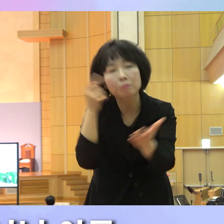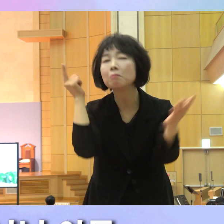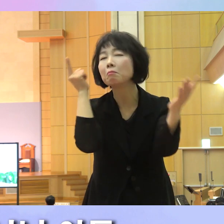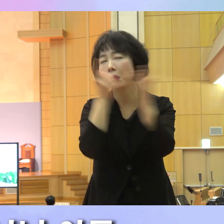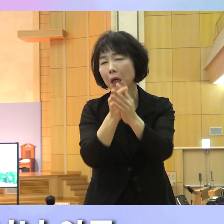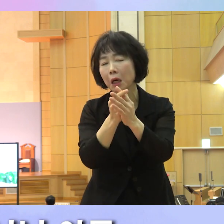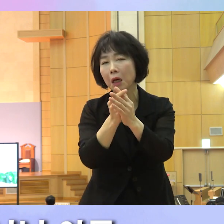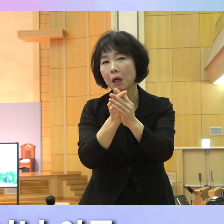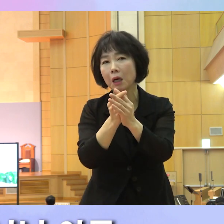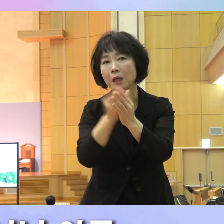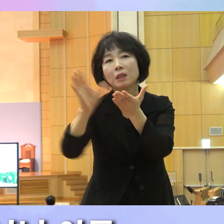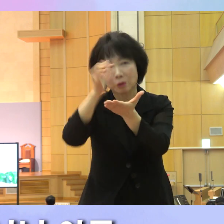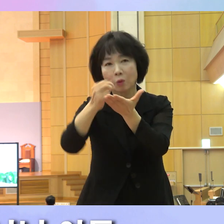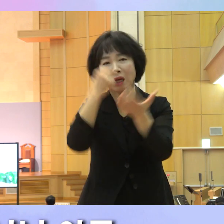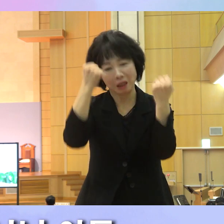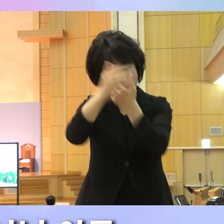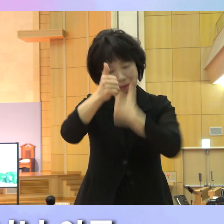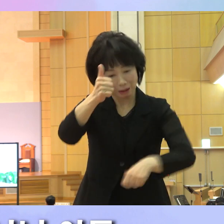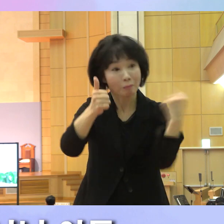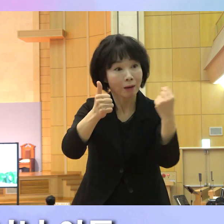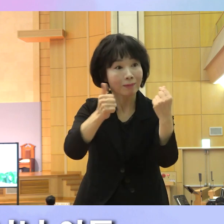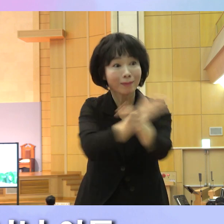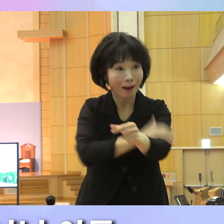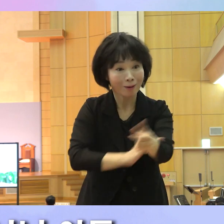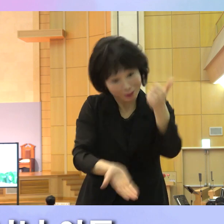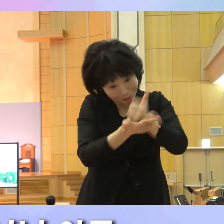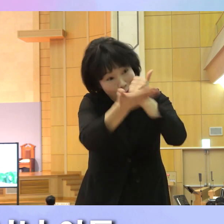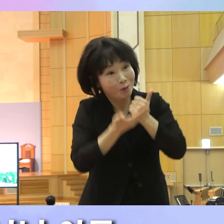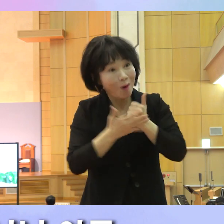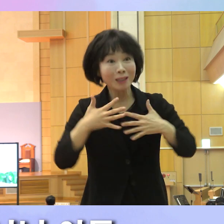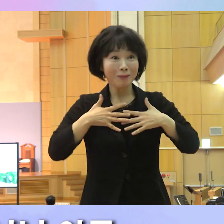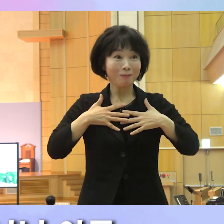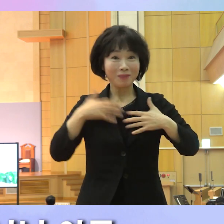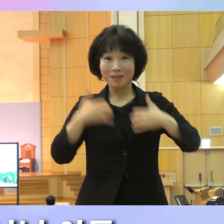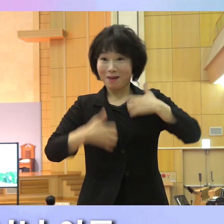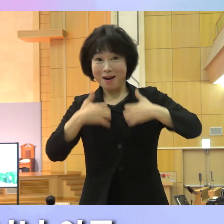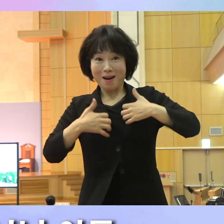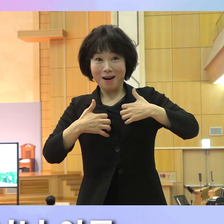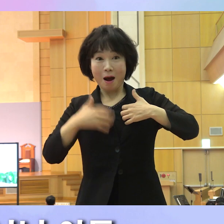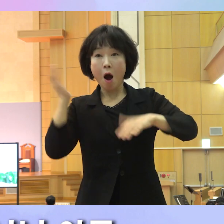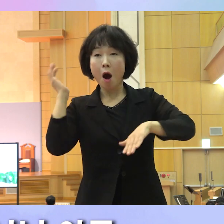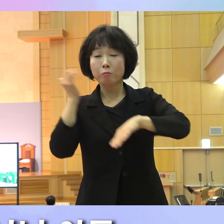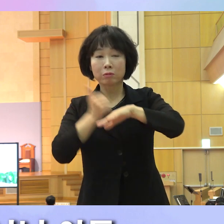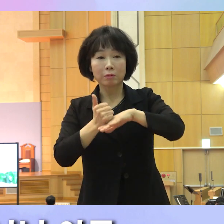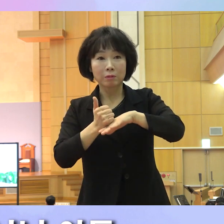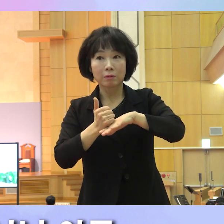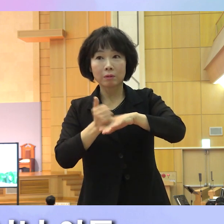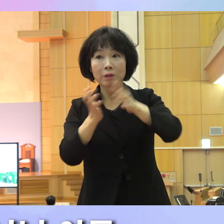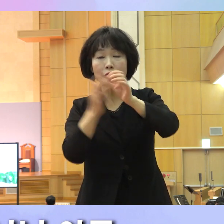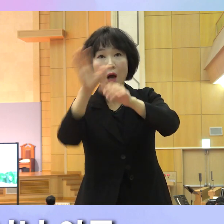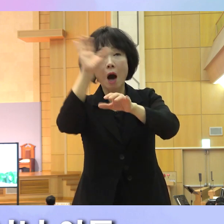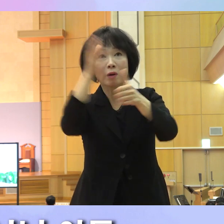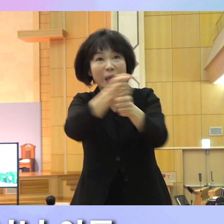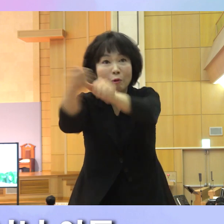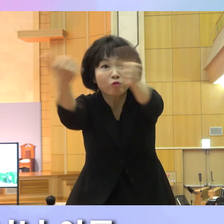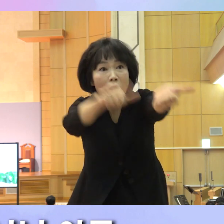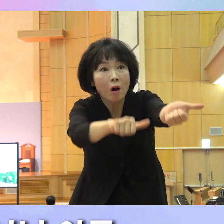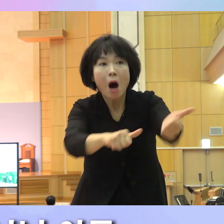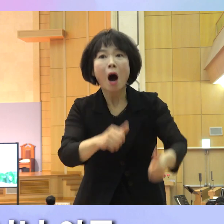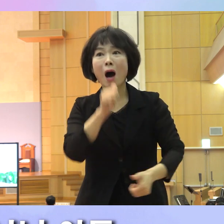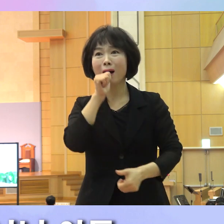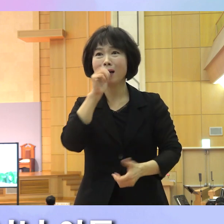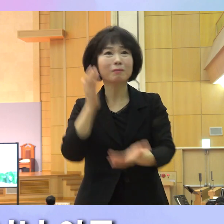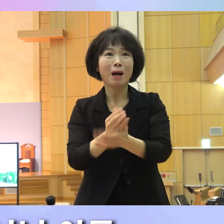주여 죽지 마세요. 아니, 살아계신 하나님이라는 말 지금 방금 전에